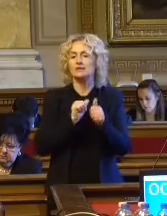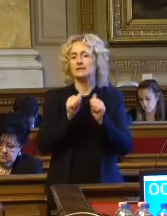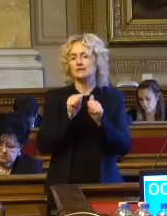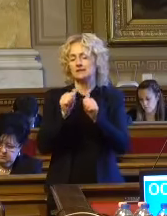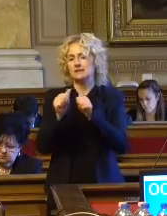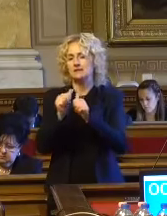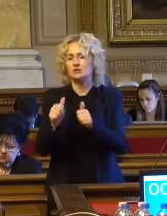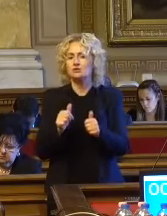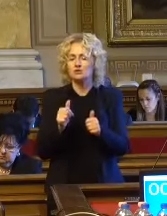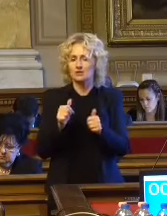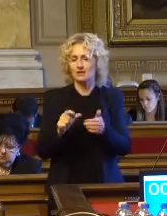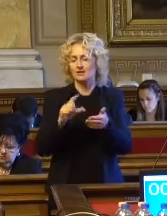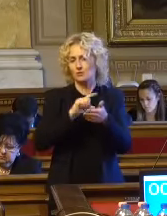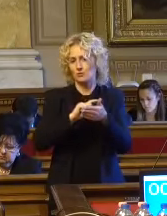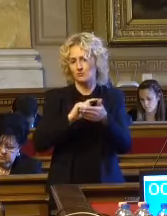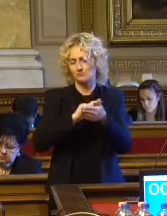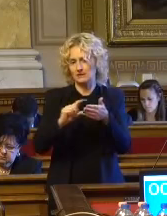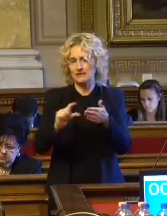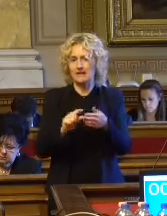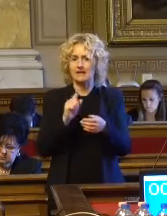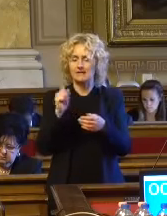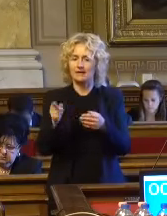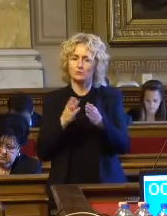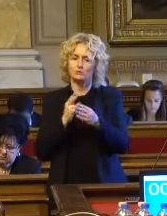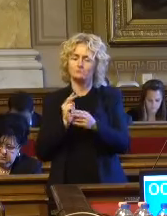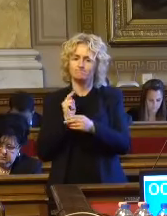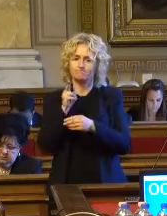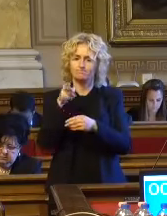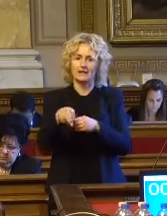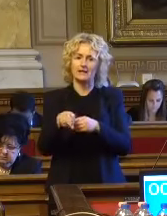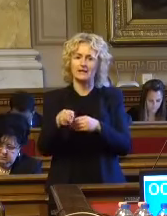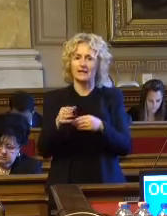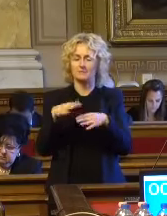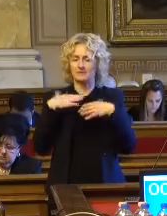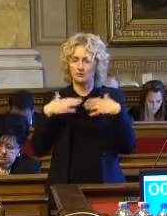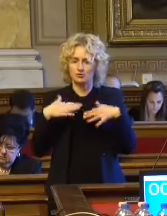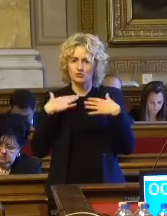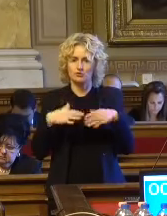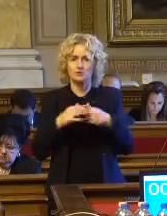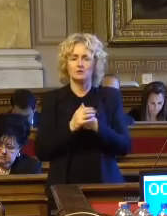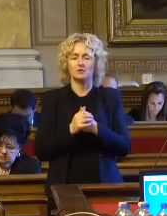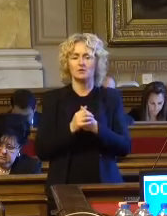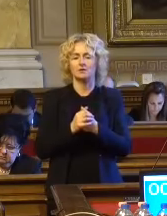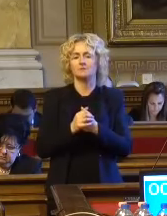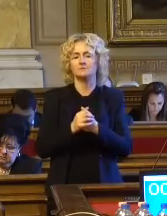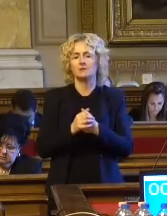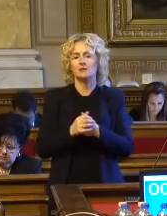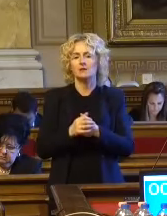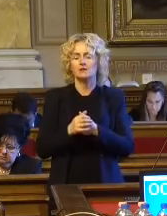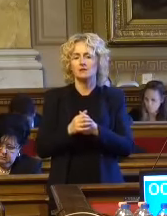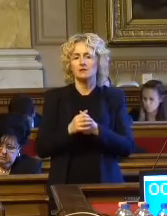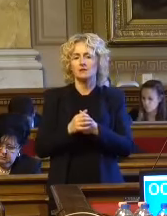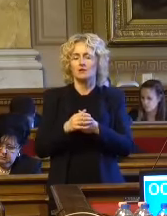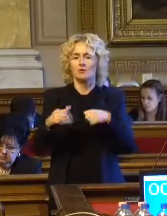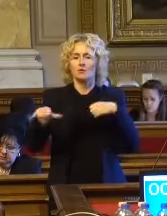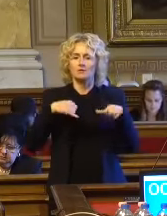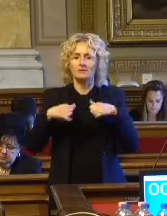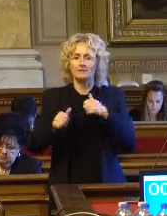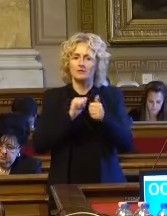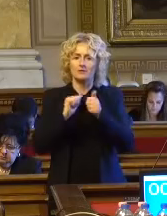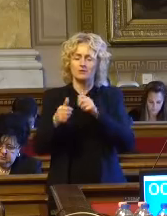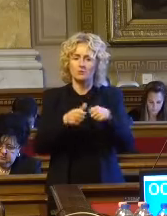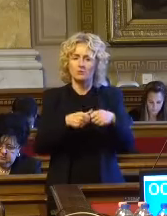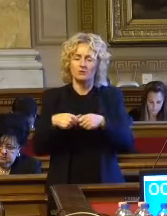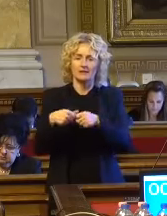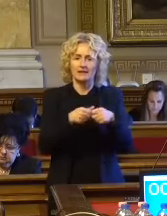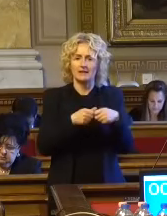gyermeket. Aztán a Hódmezővásárhelyi Sportegyesületek tagjai részére a 3300